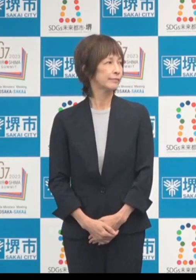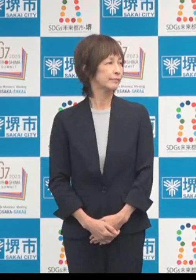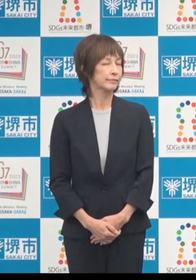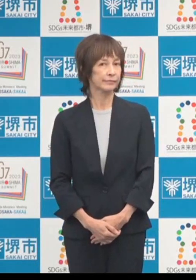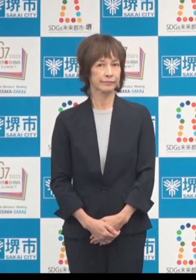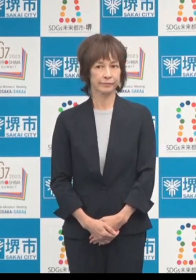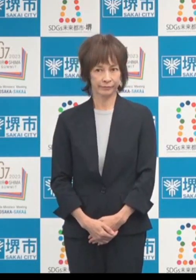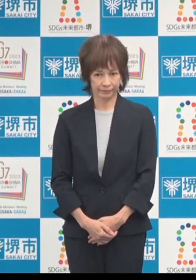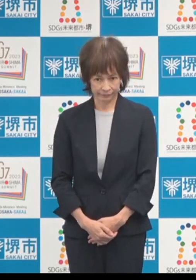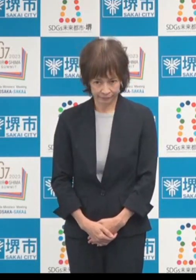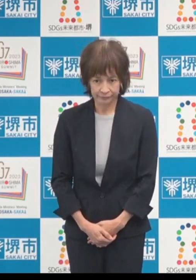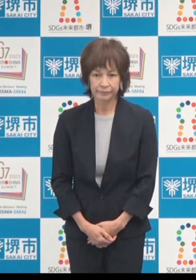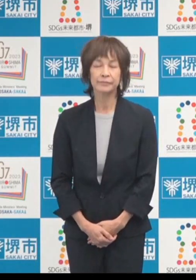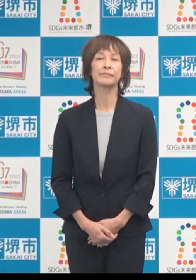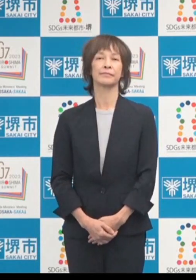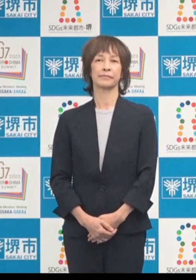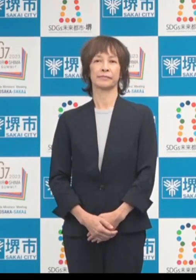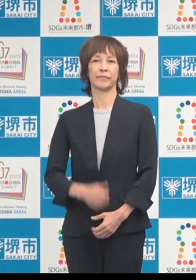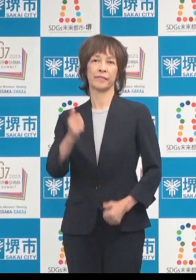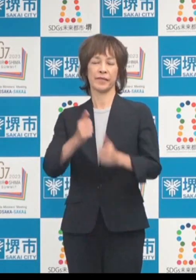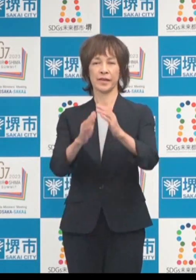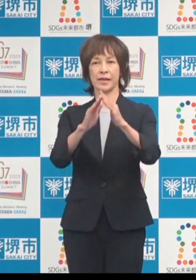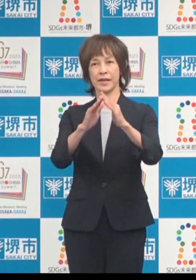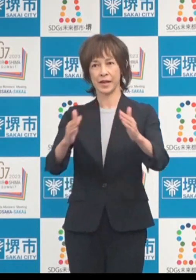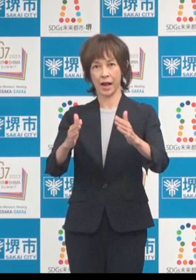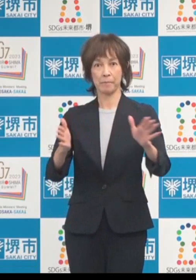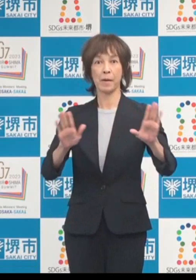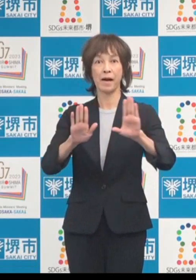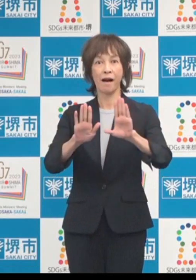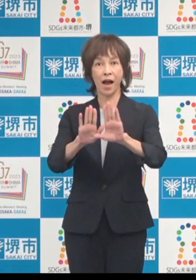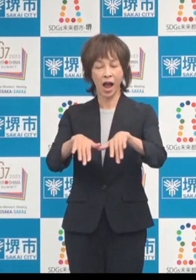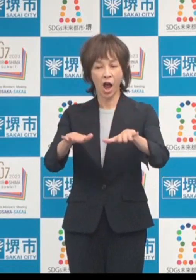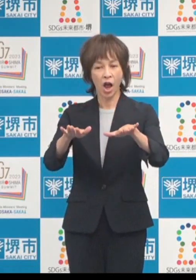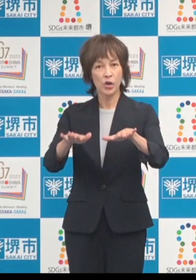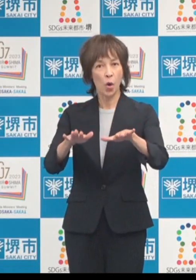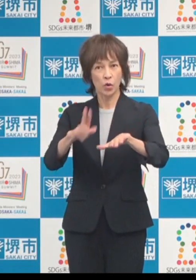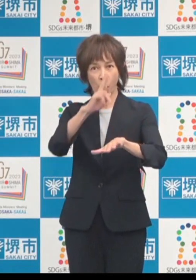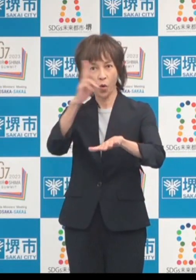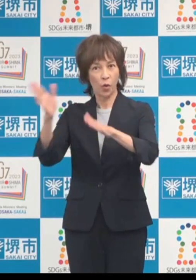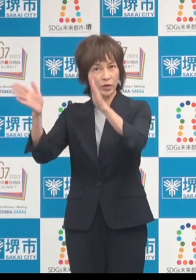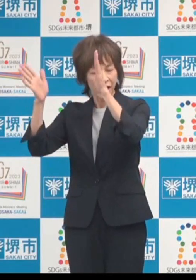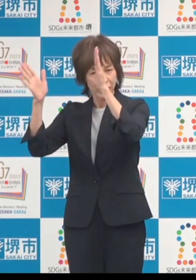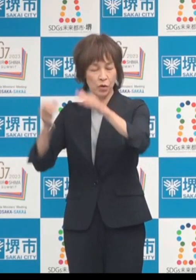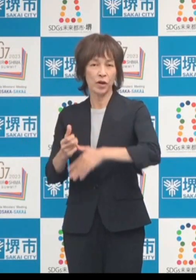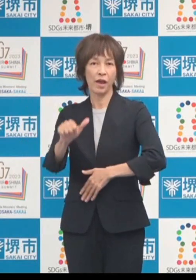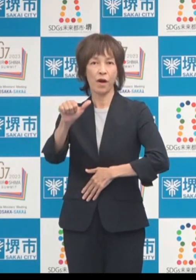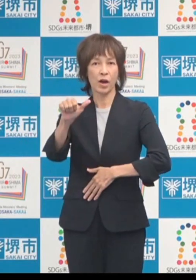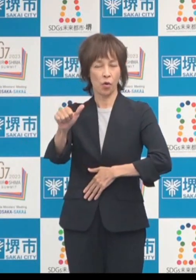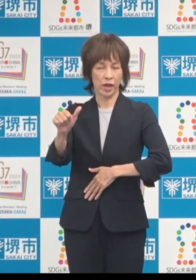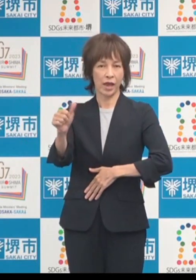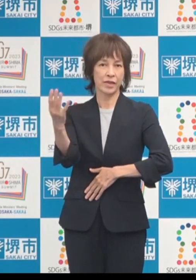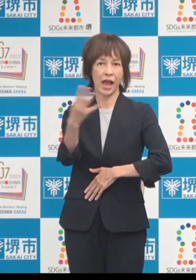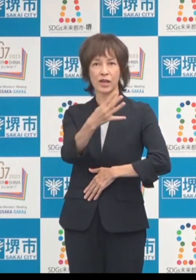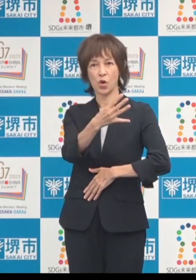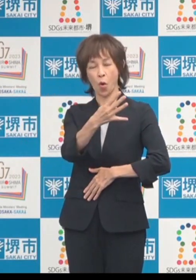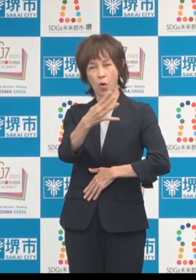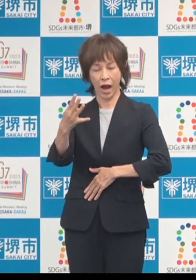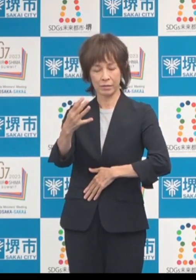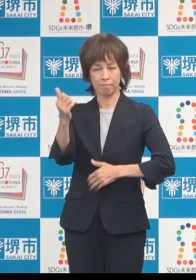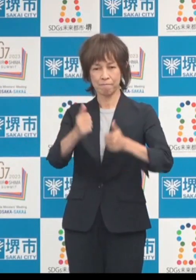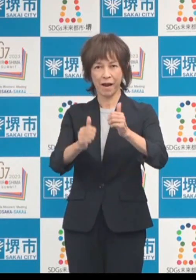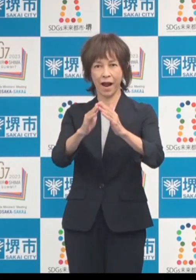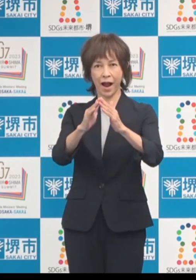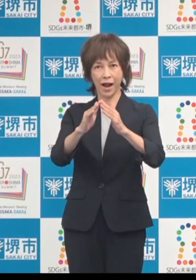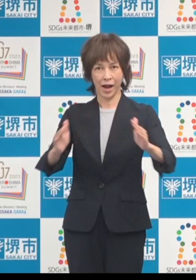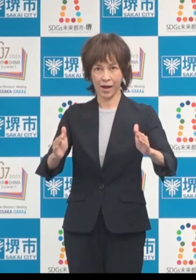はい、まず議会を終えてということで、本日の午前中に令和5年第4回市議会定例会が閉会